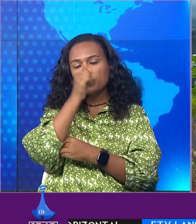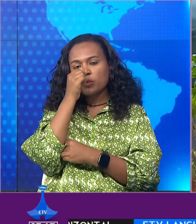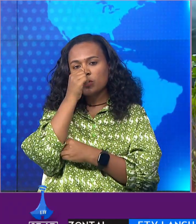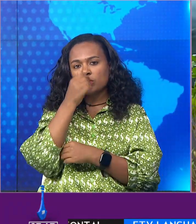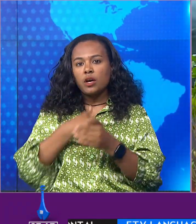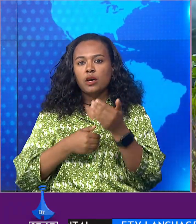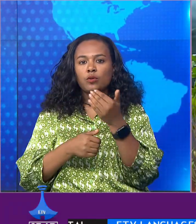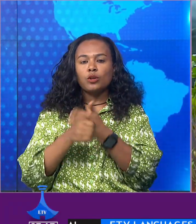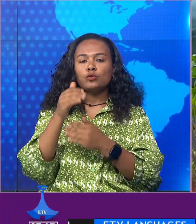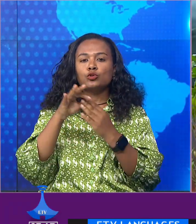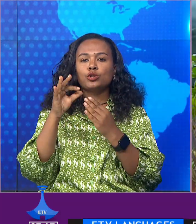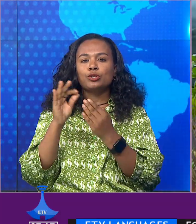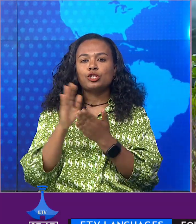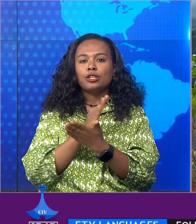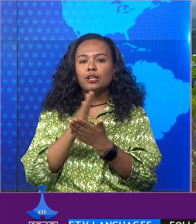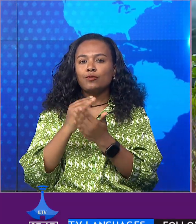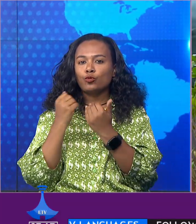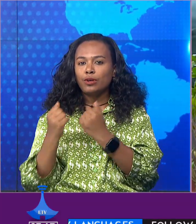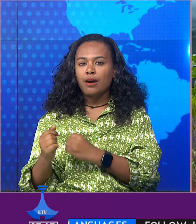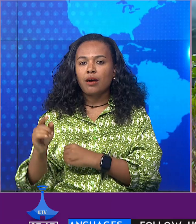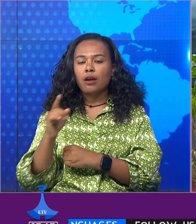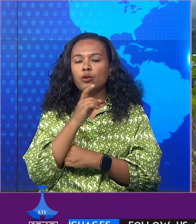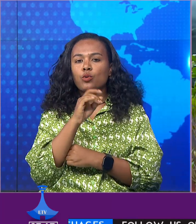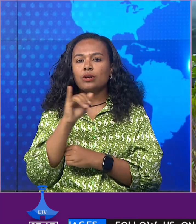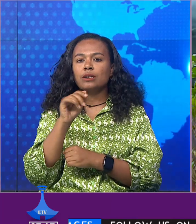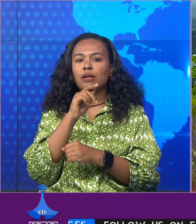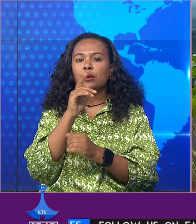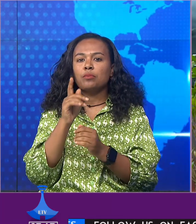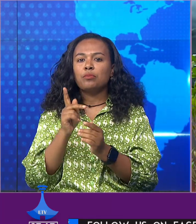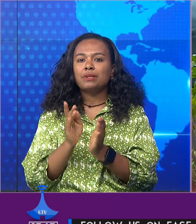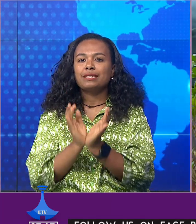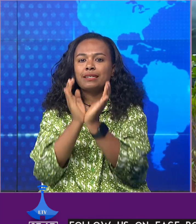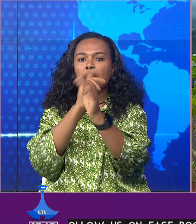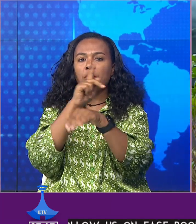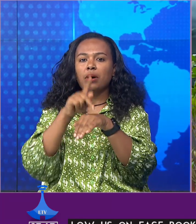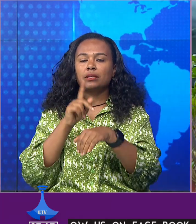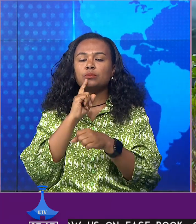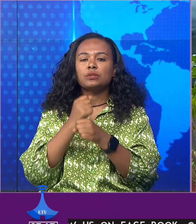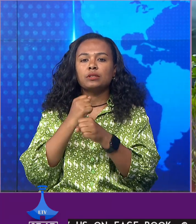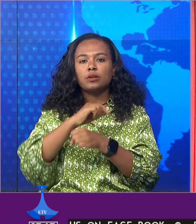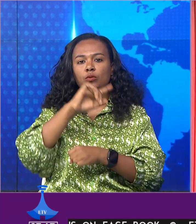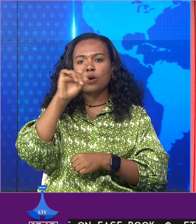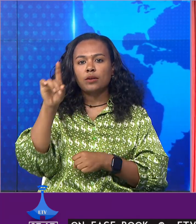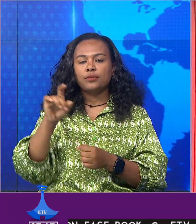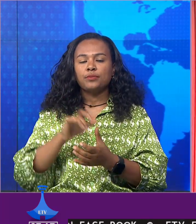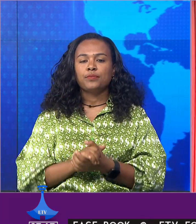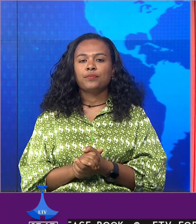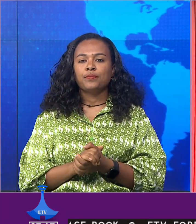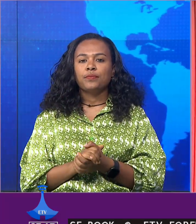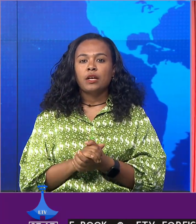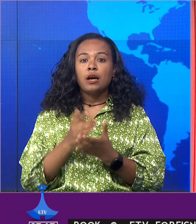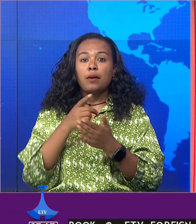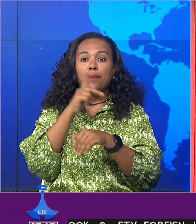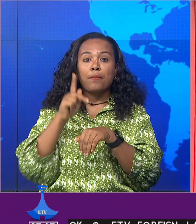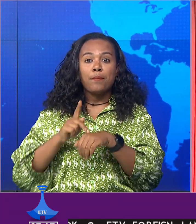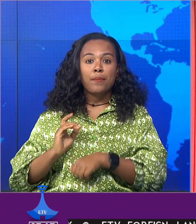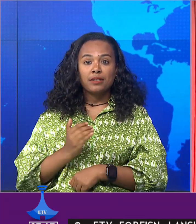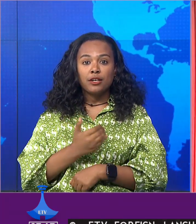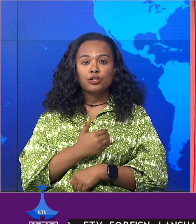የአካል ጉዳተኞች የምርጫ ተሳትፎ ጠንካራ እንዲሆን እንደ ብልጽግና ፓርቲ ምን ስራዎችን ሰርታችኋል? እንግዲህ